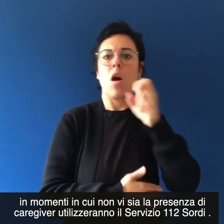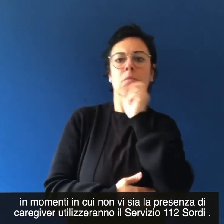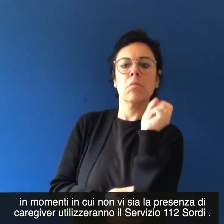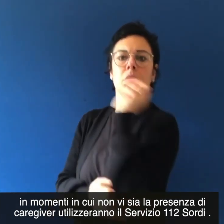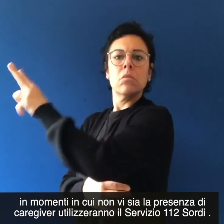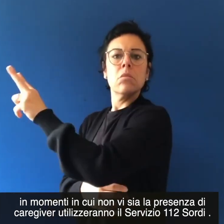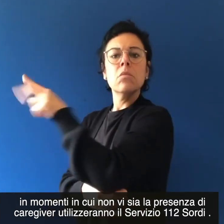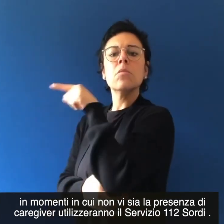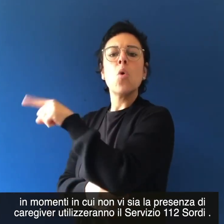112 sordi.